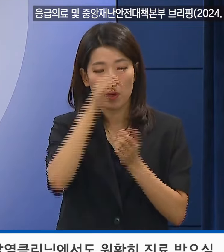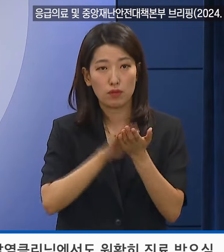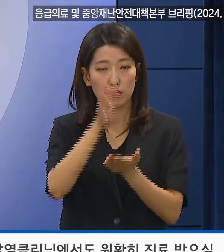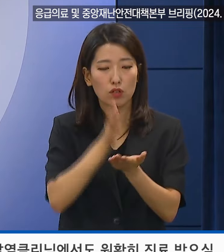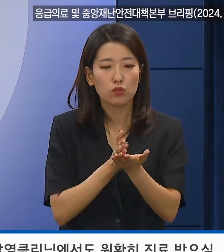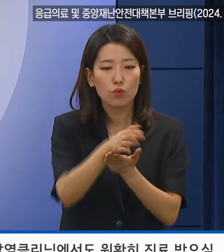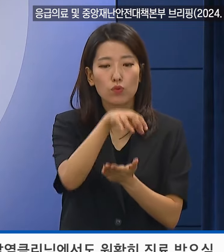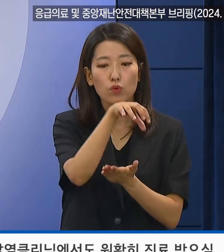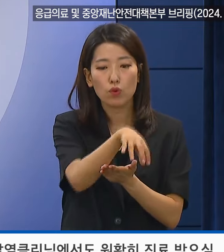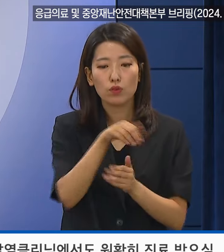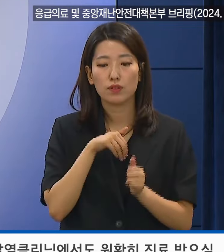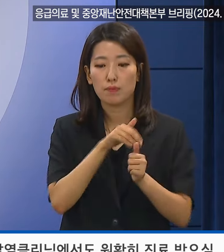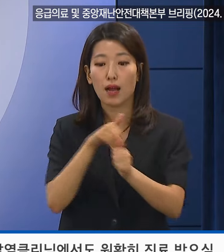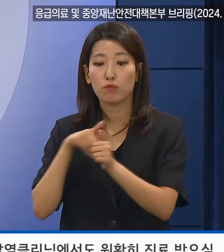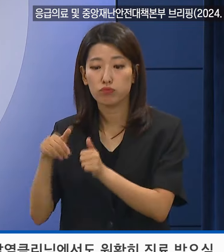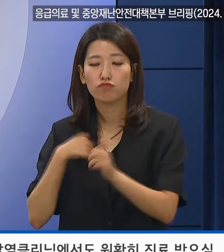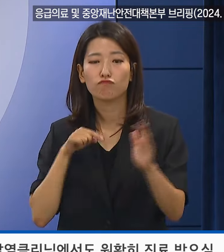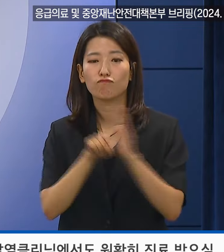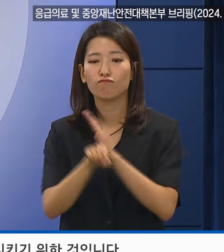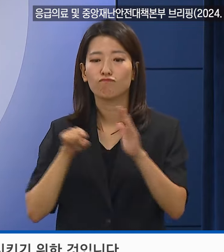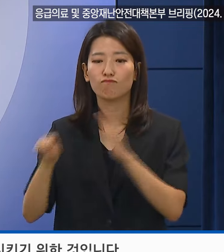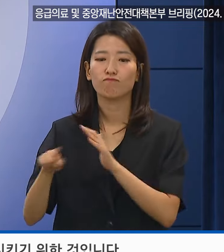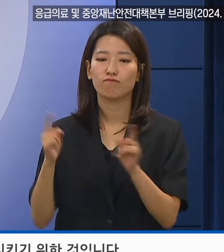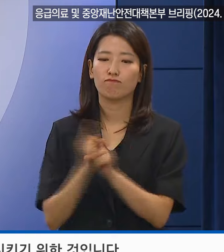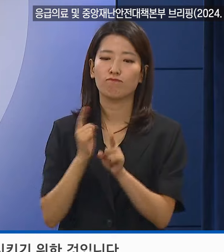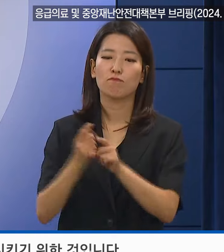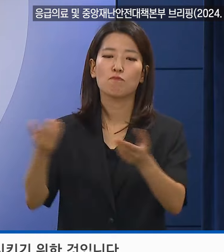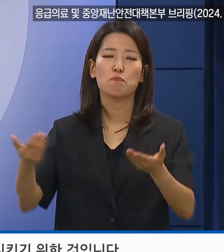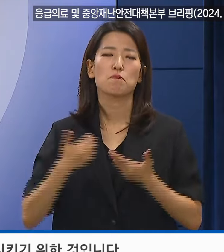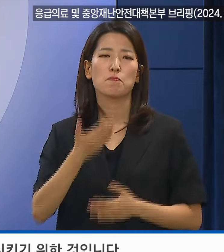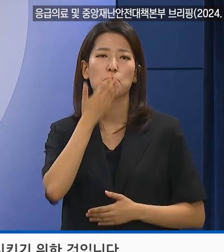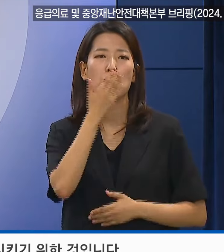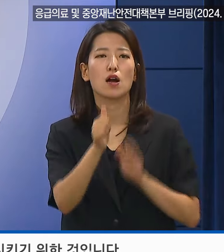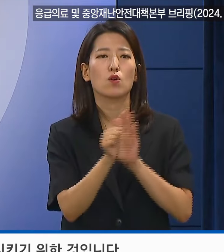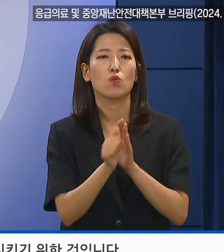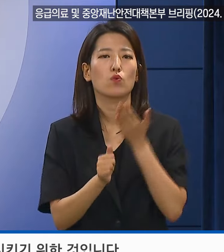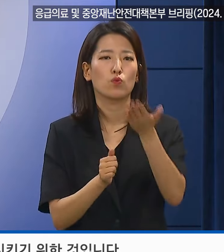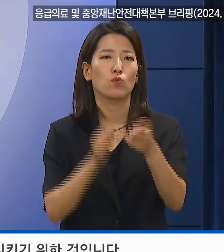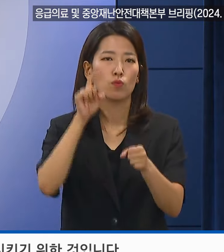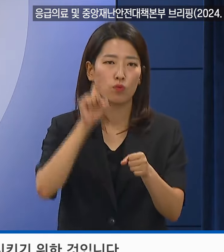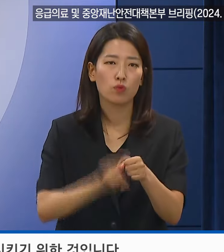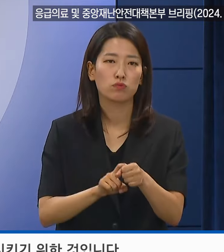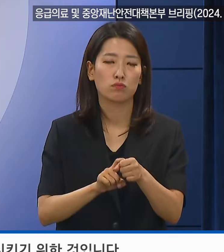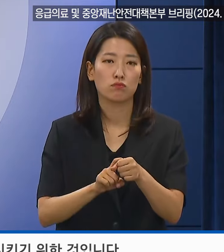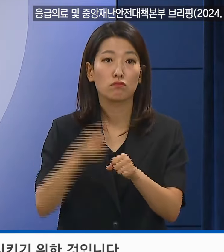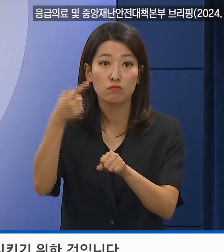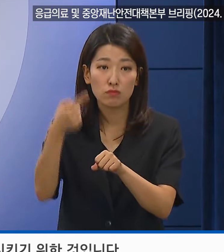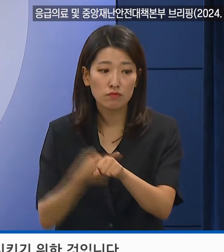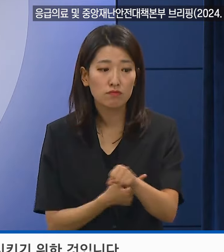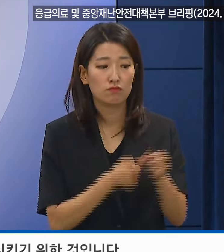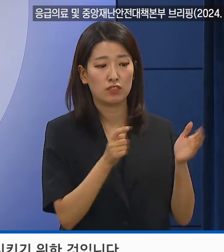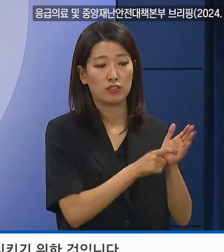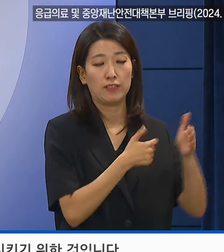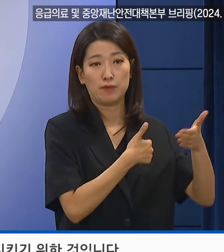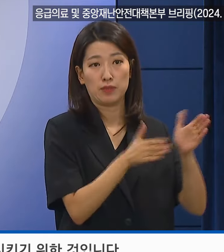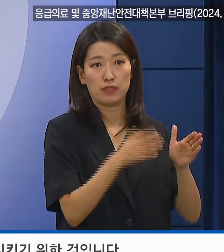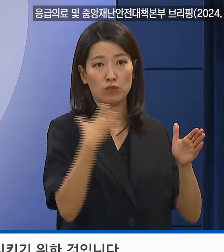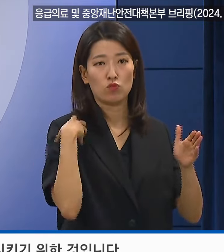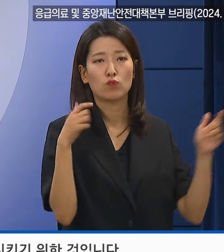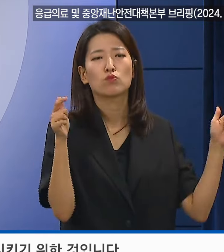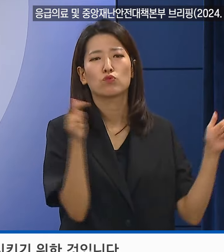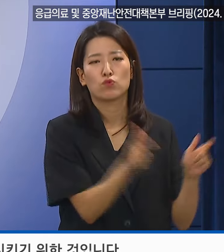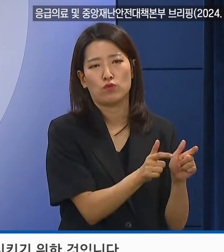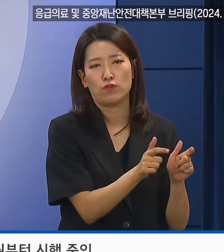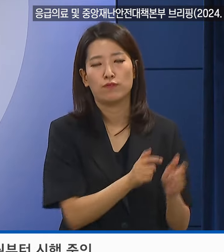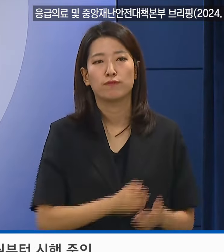수 있도록 조치하여 추석 연휴 기간 응급실의 부담을 최대한 경감시키기 위한